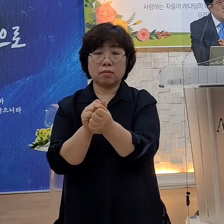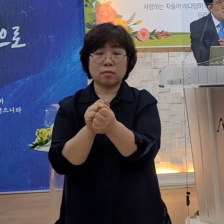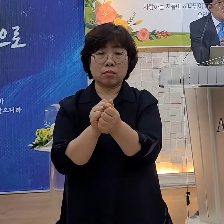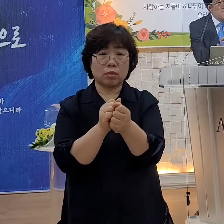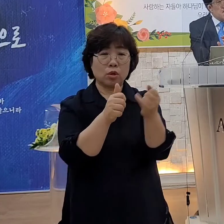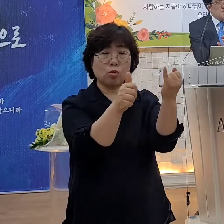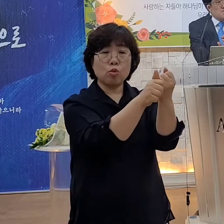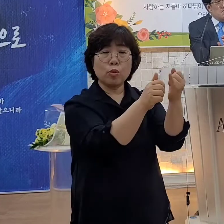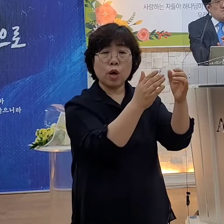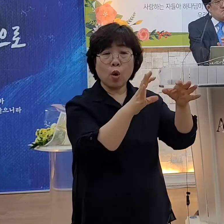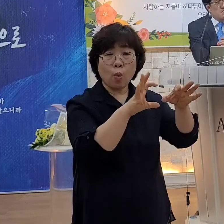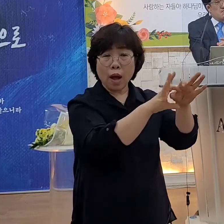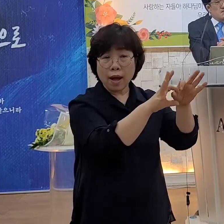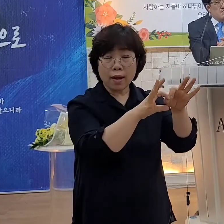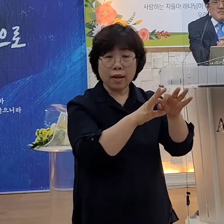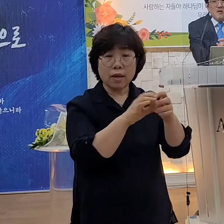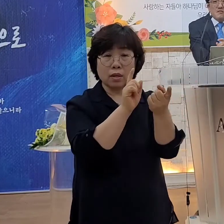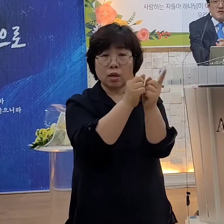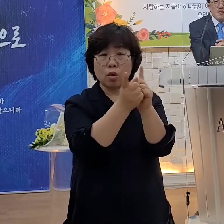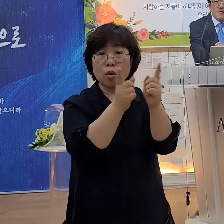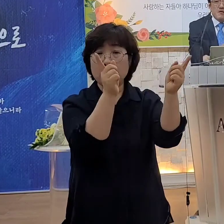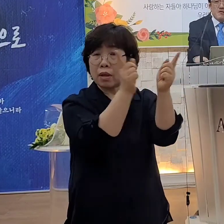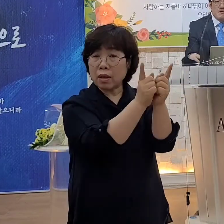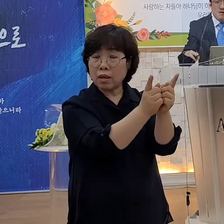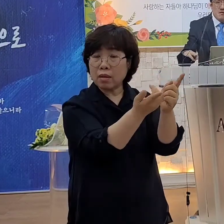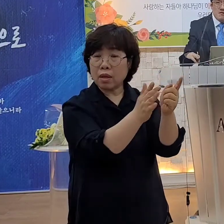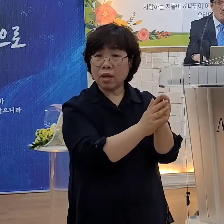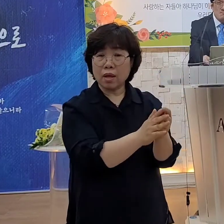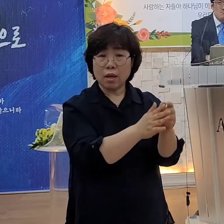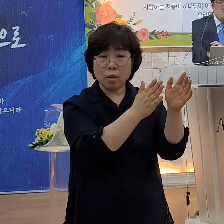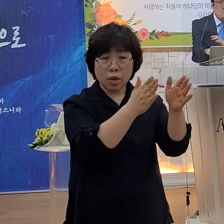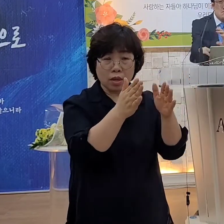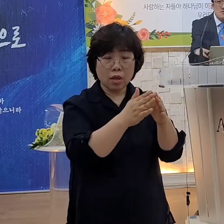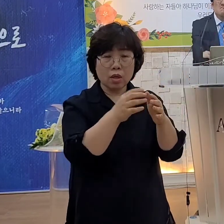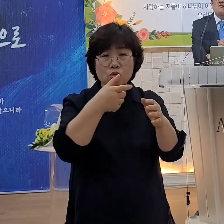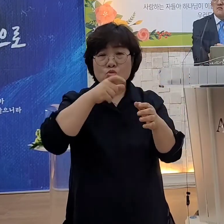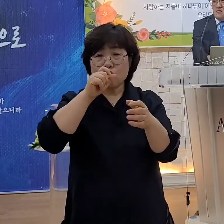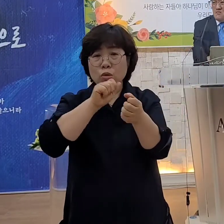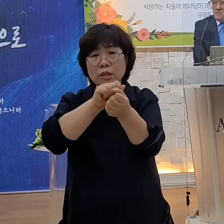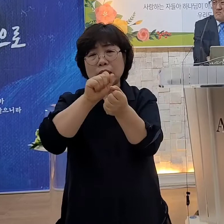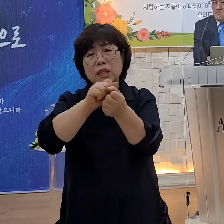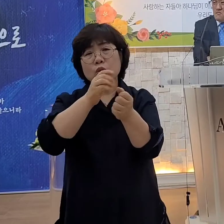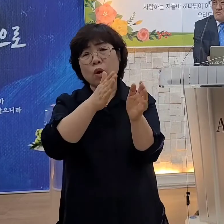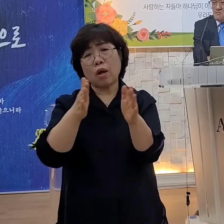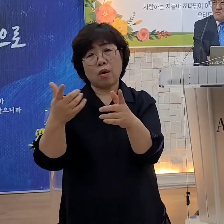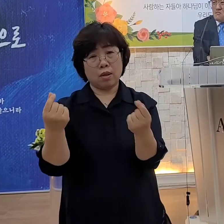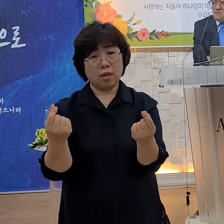과정이요. 우리가 서로 만났는데 이 과정이 서로 물로 씻는 과정이에요.